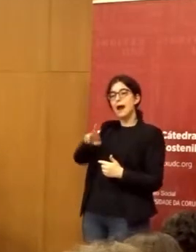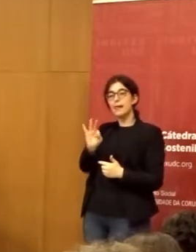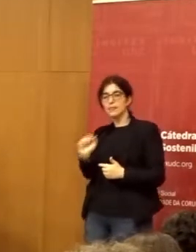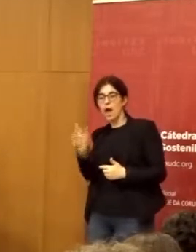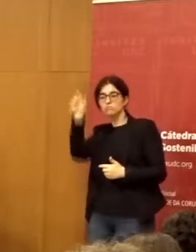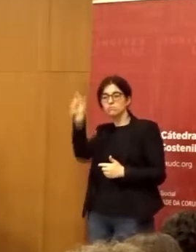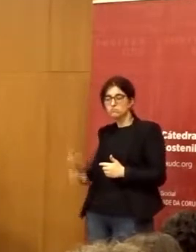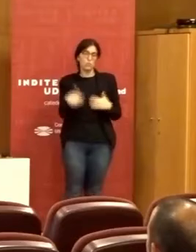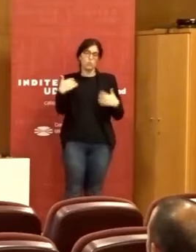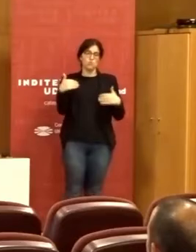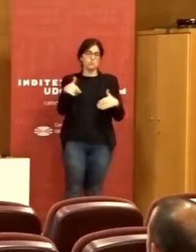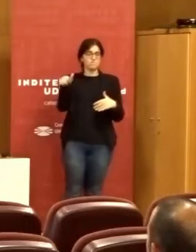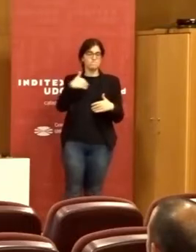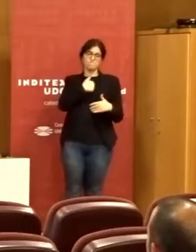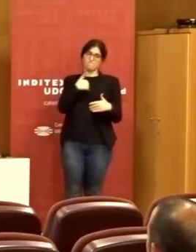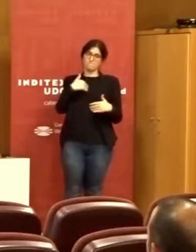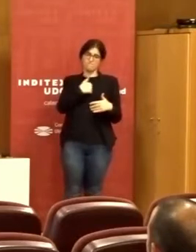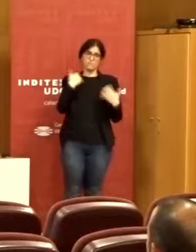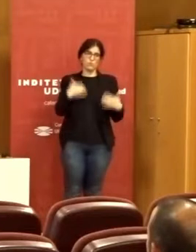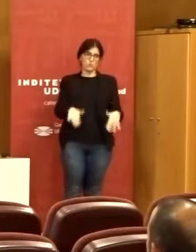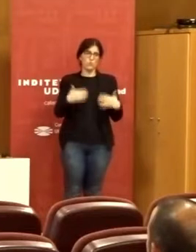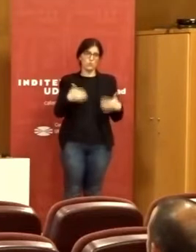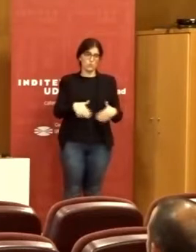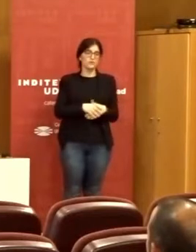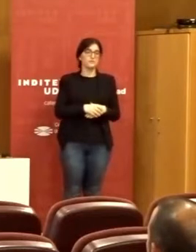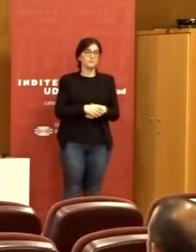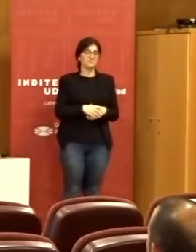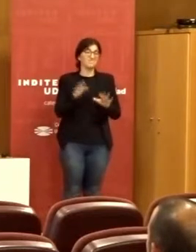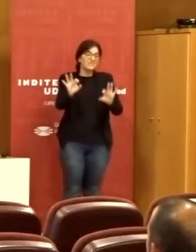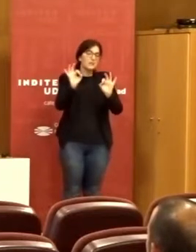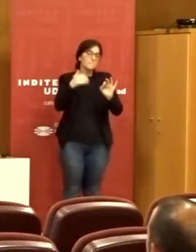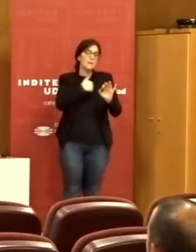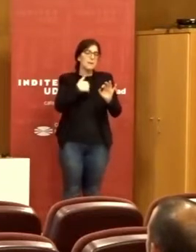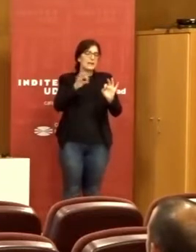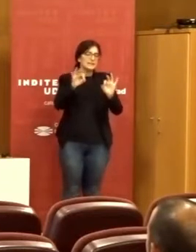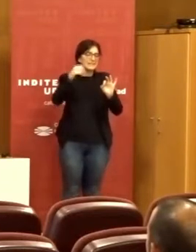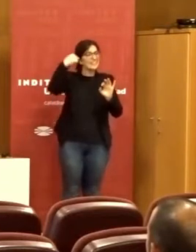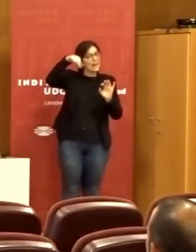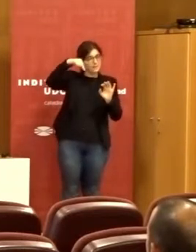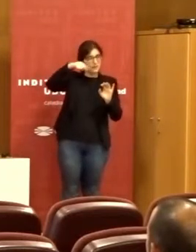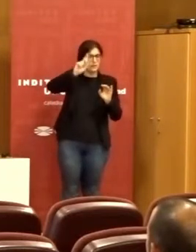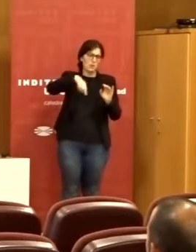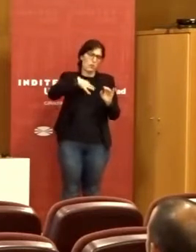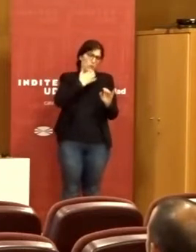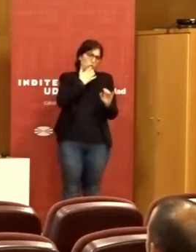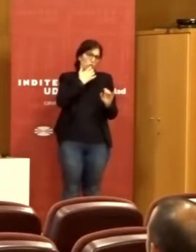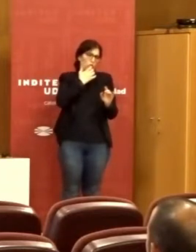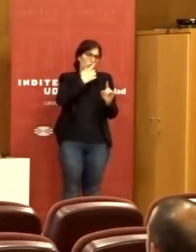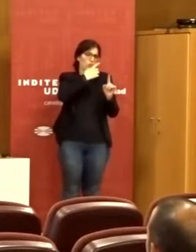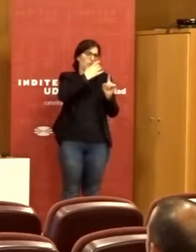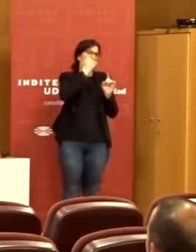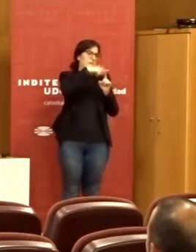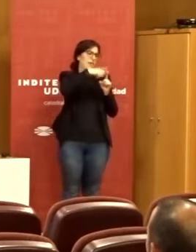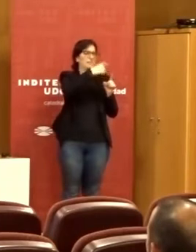el extraordinario papel que está haciendo, en particular con la cátedra, también con otras actividades que lleva a cabo en la universidad, pero en